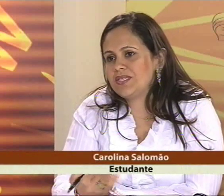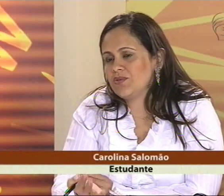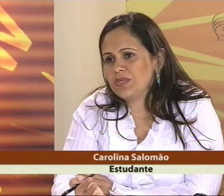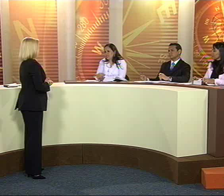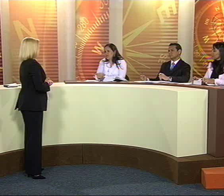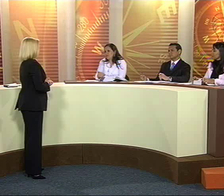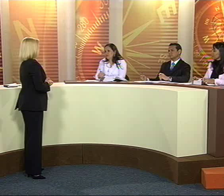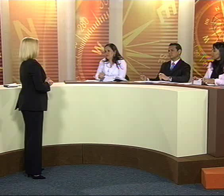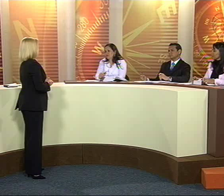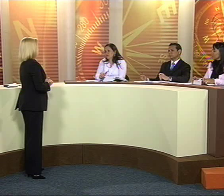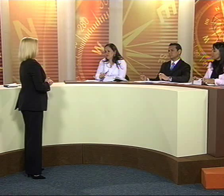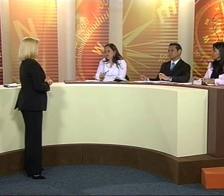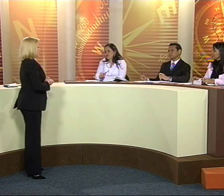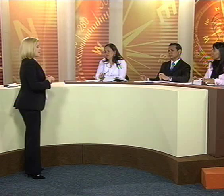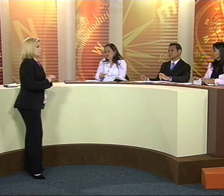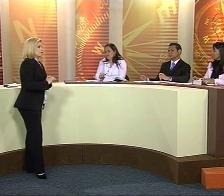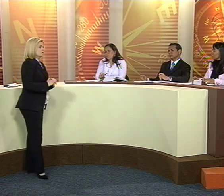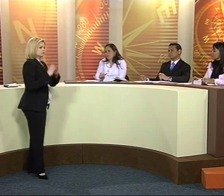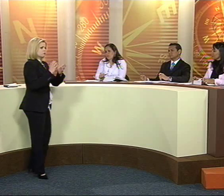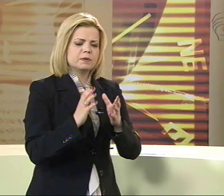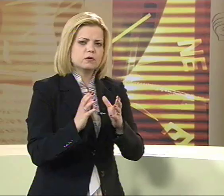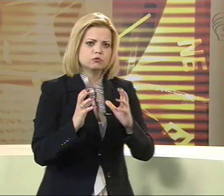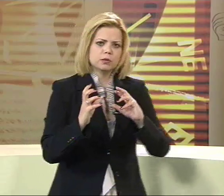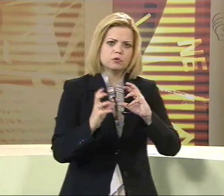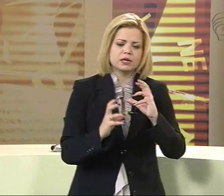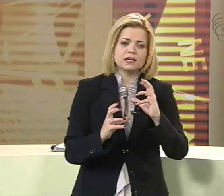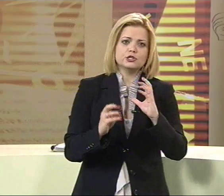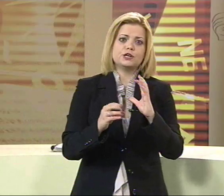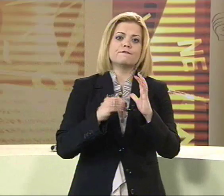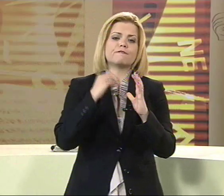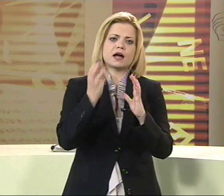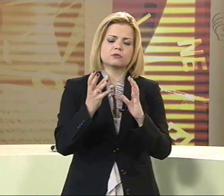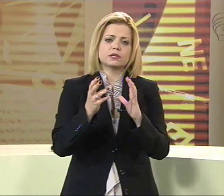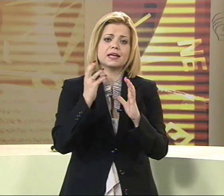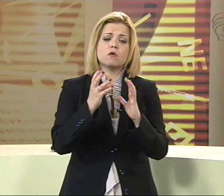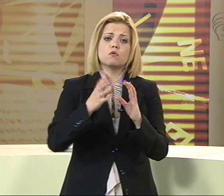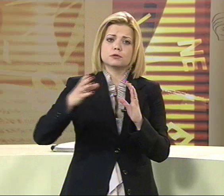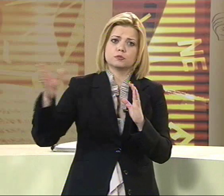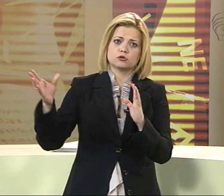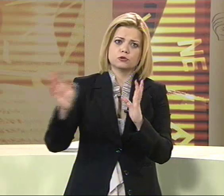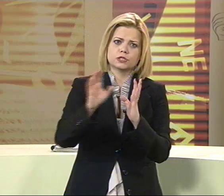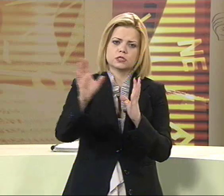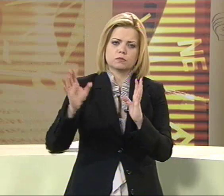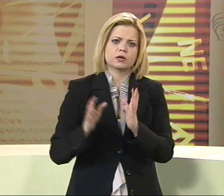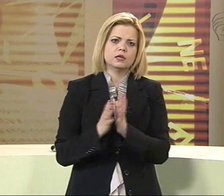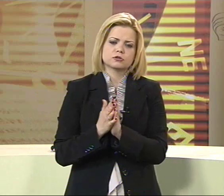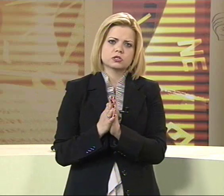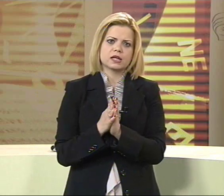ser o domicílio? Como é que funciona? Bom, muito boa pergunta, porque, de fato, tem algumas pessoas que estão por aí na